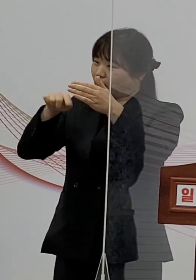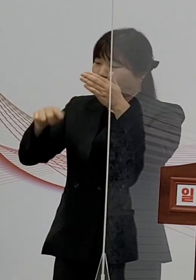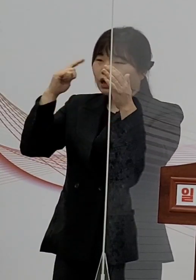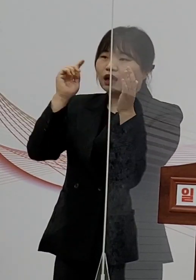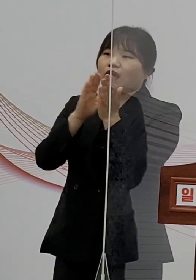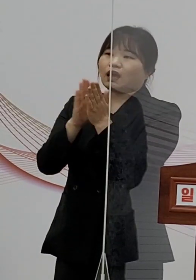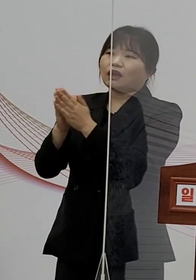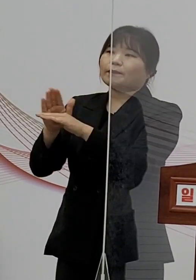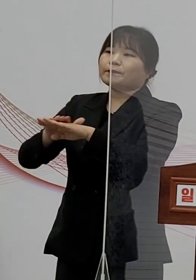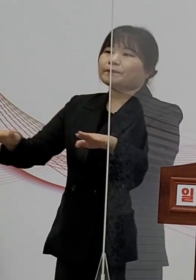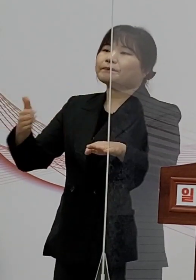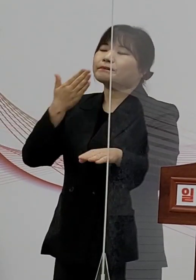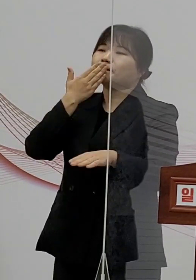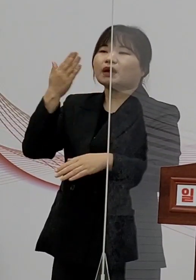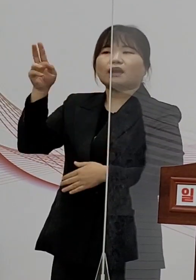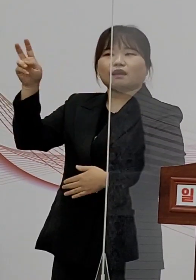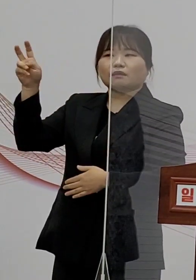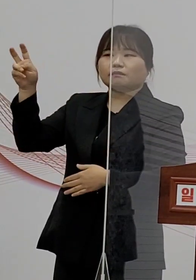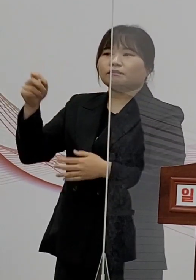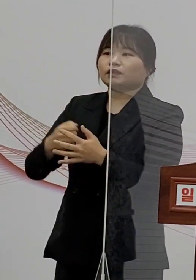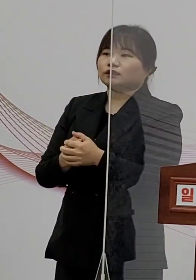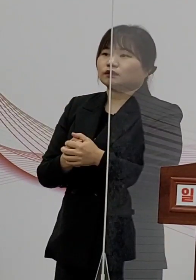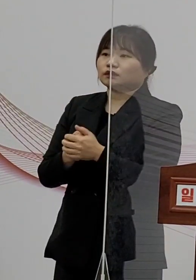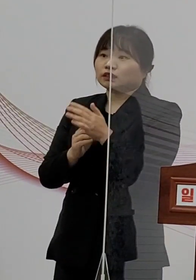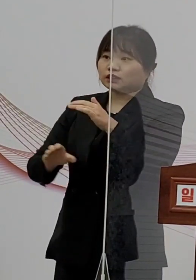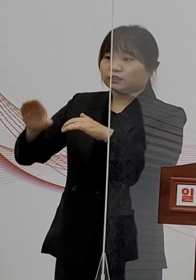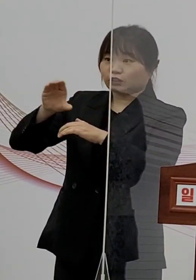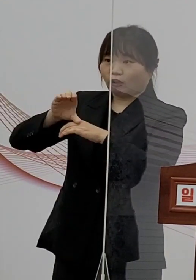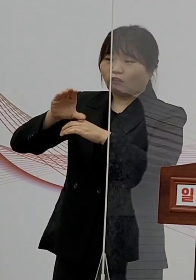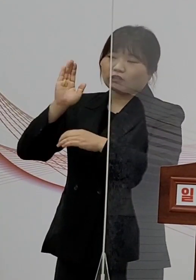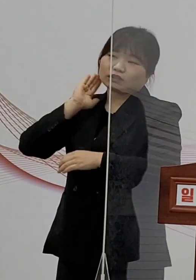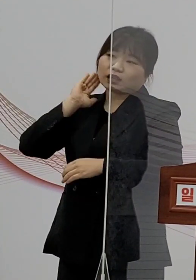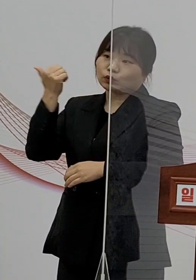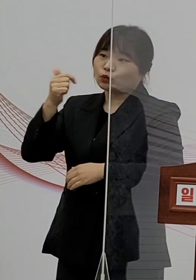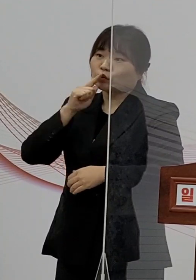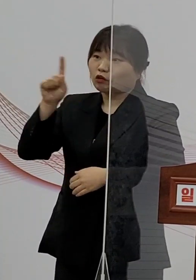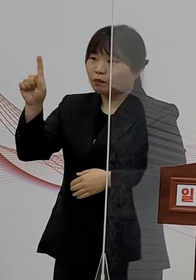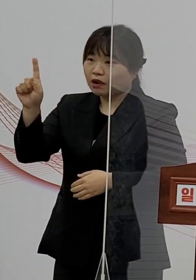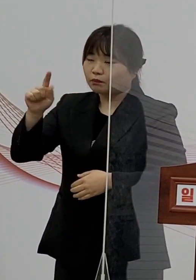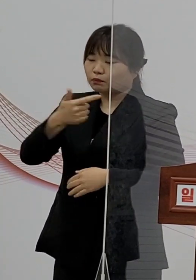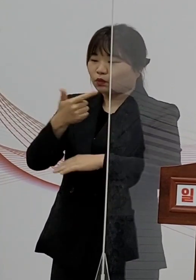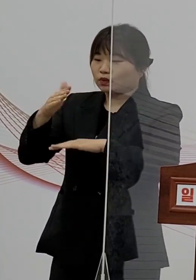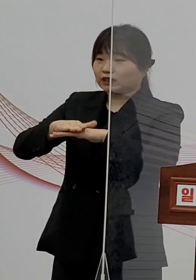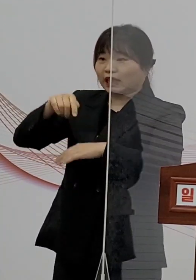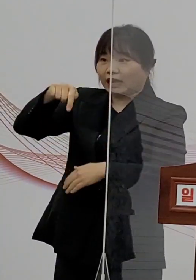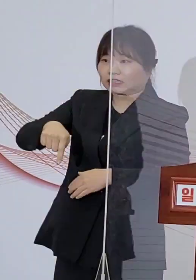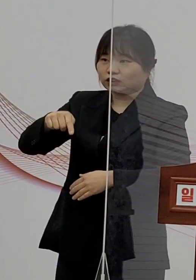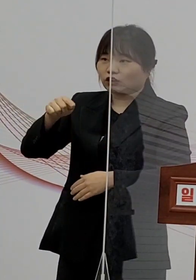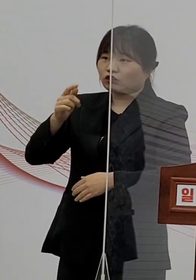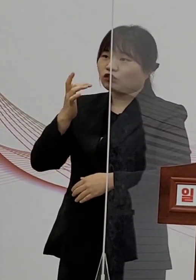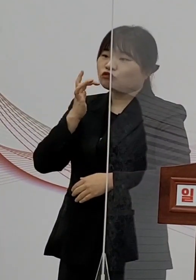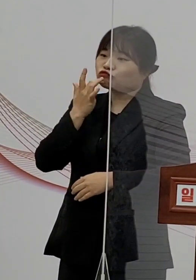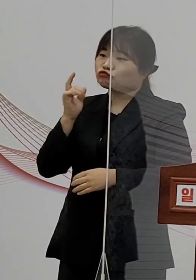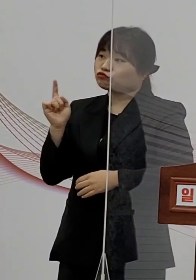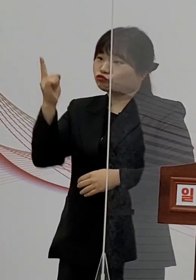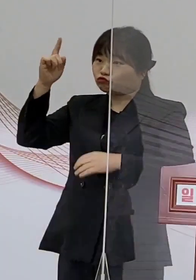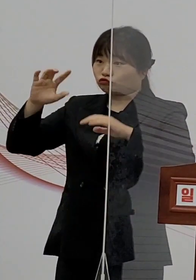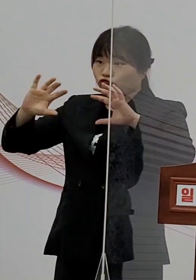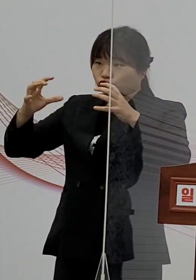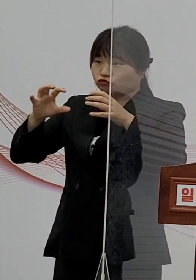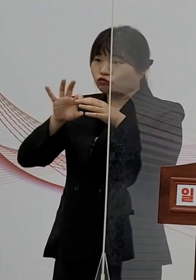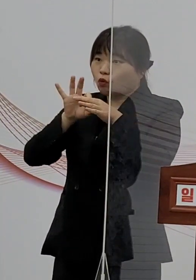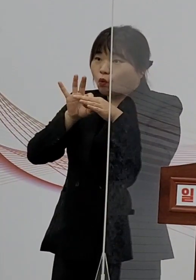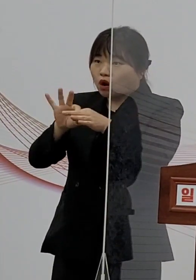것 같습니다. 이와 덧붙여서 대통령께서는 대전을 우주항공의 R&D